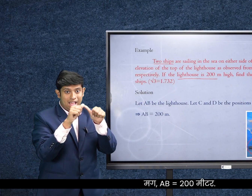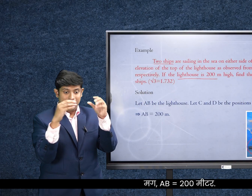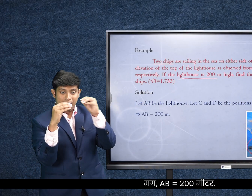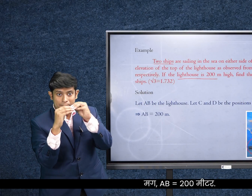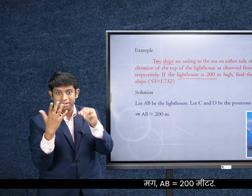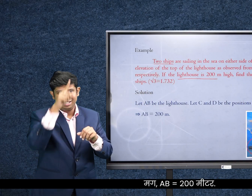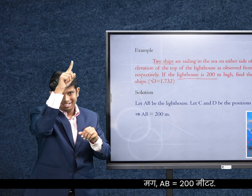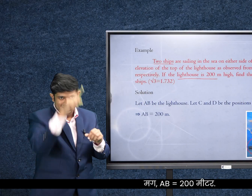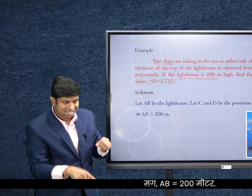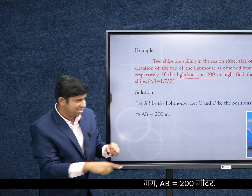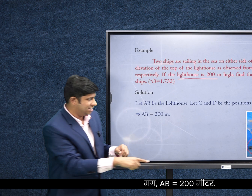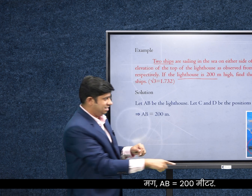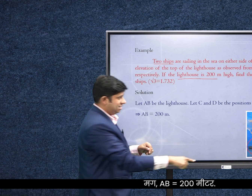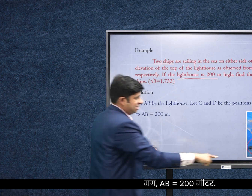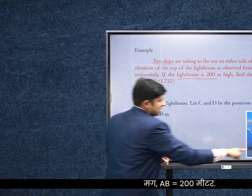मग ए बी बरोबर 200 मीटर,